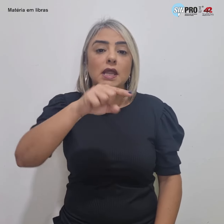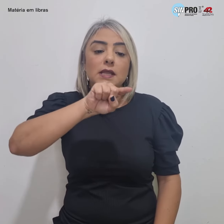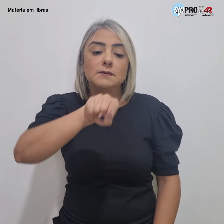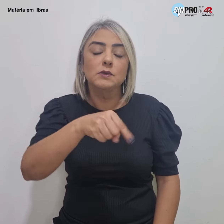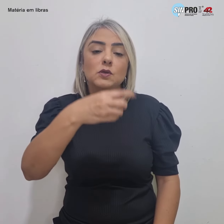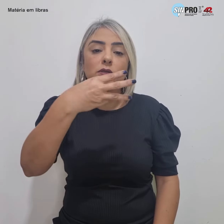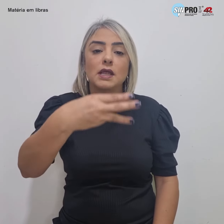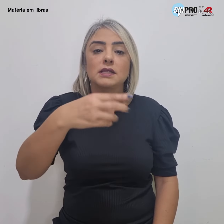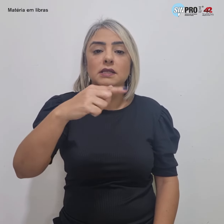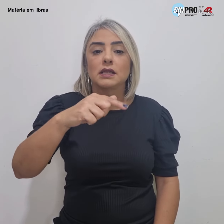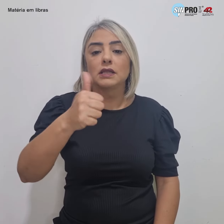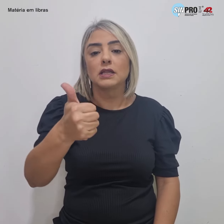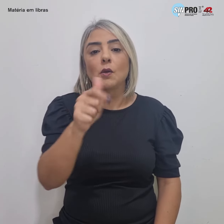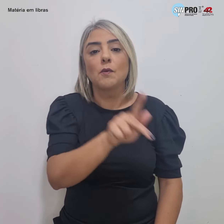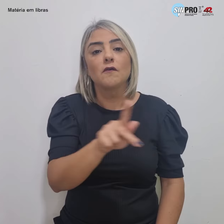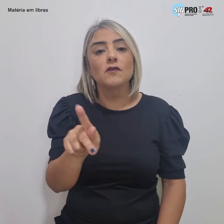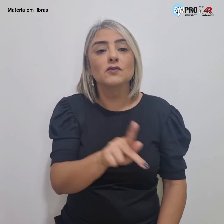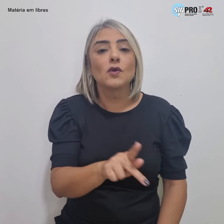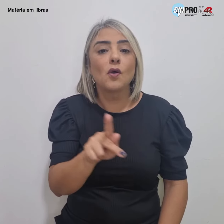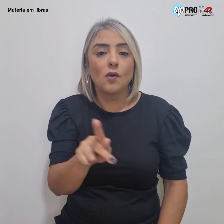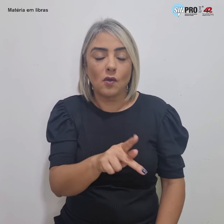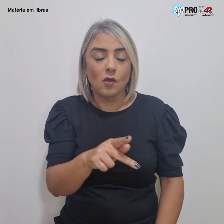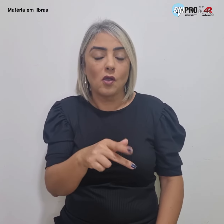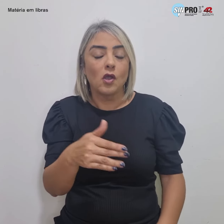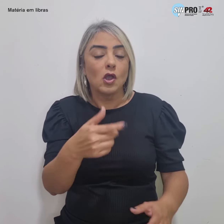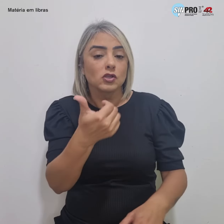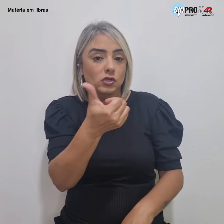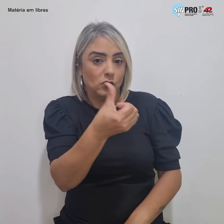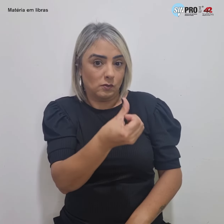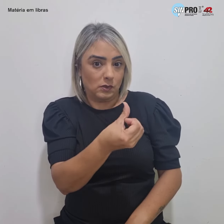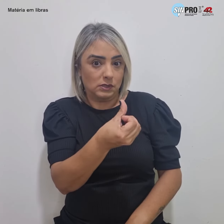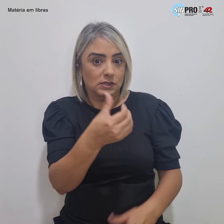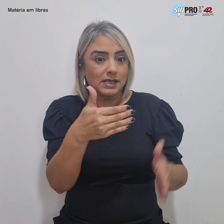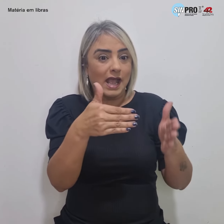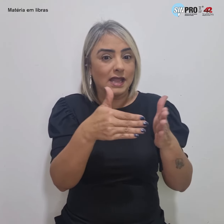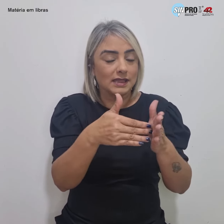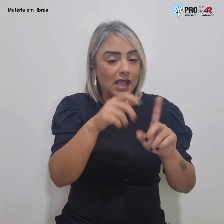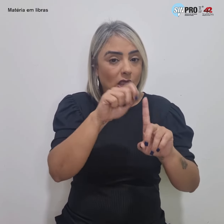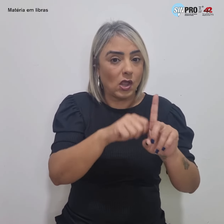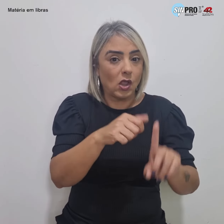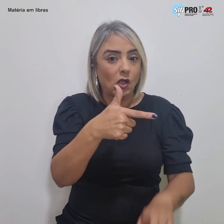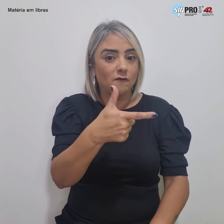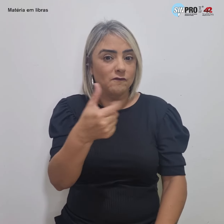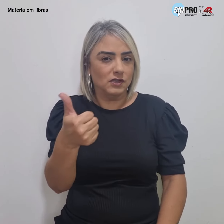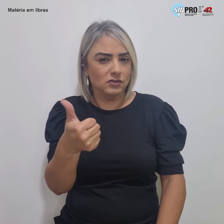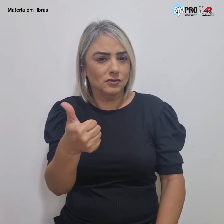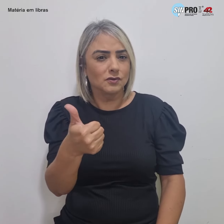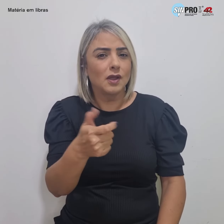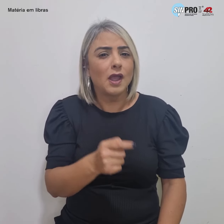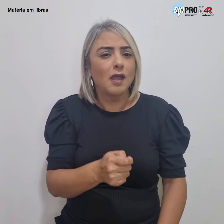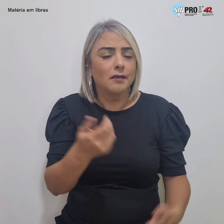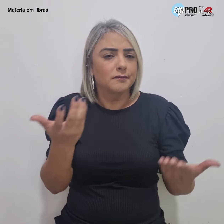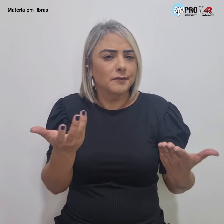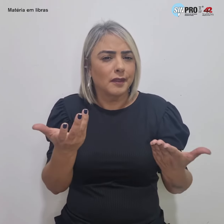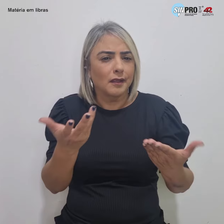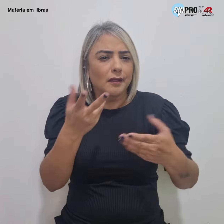3371 professores de 2016 a outubro de dois mil e 21 diante das vacâncias